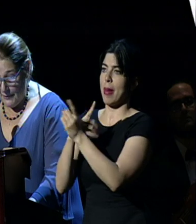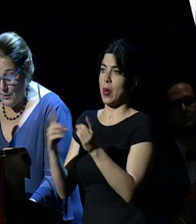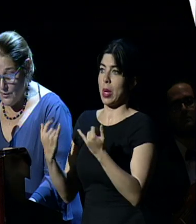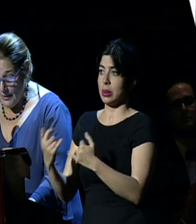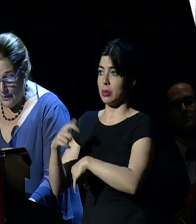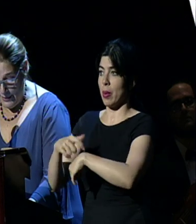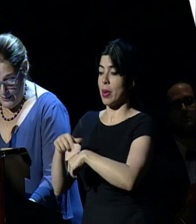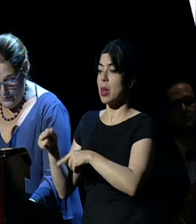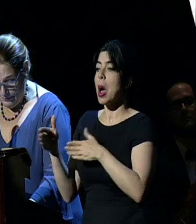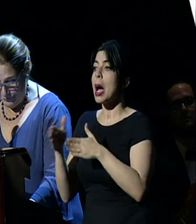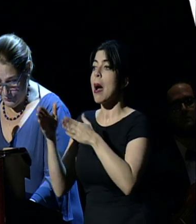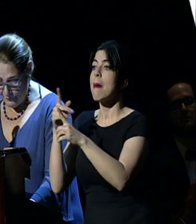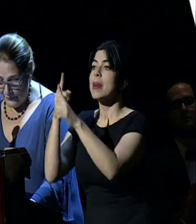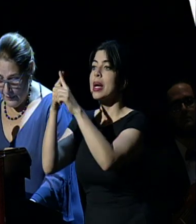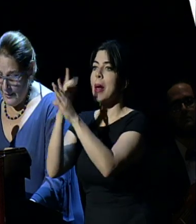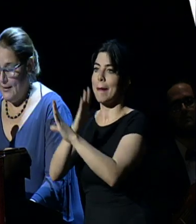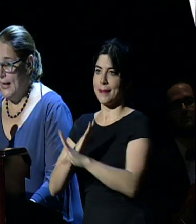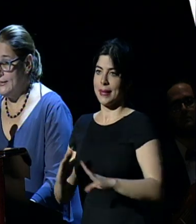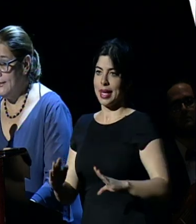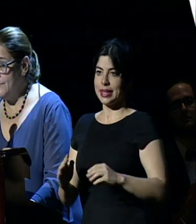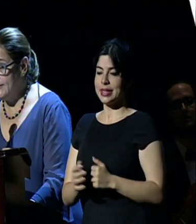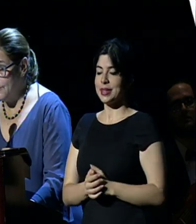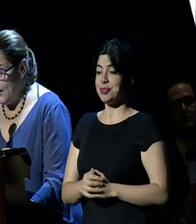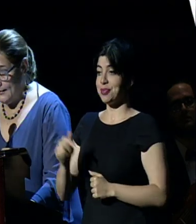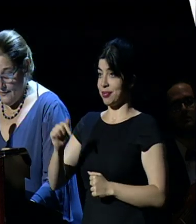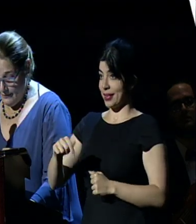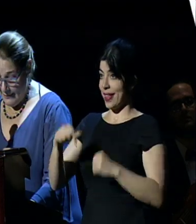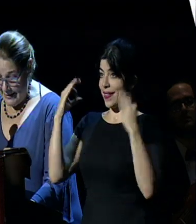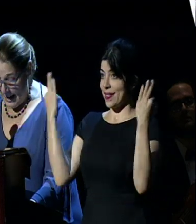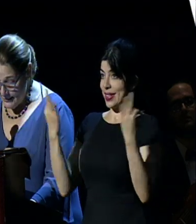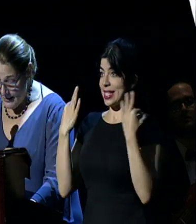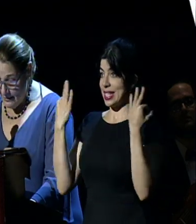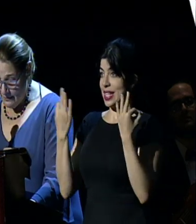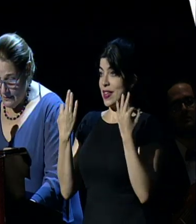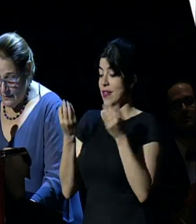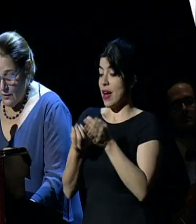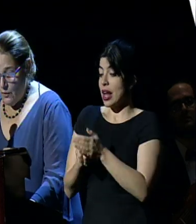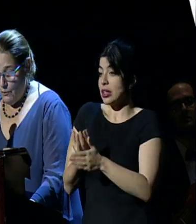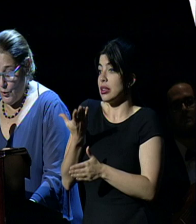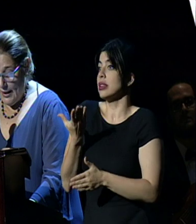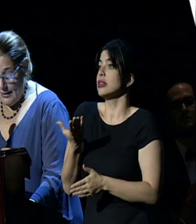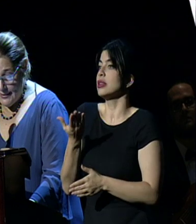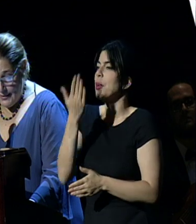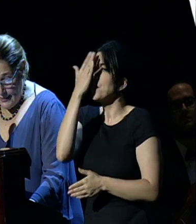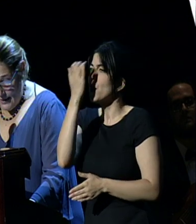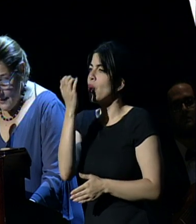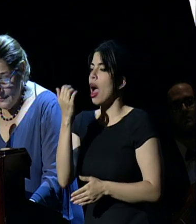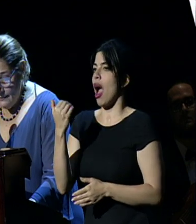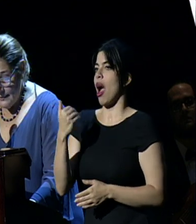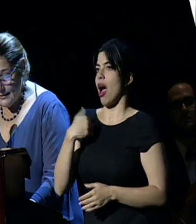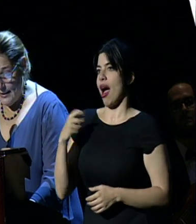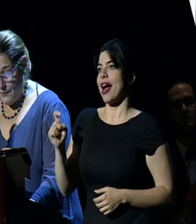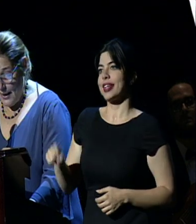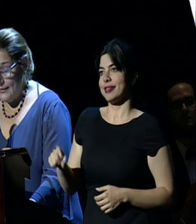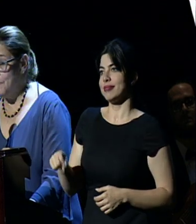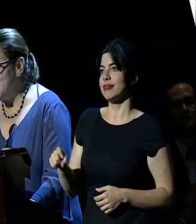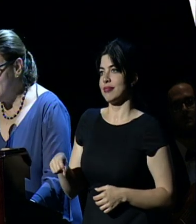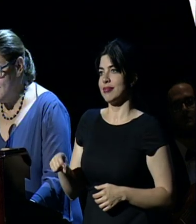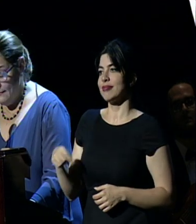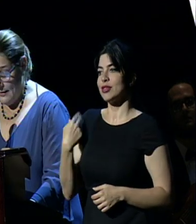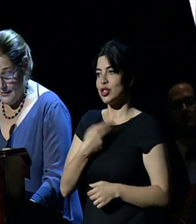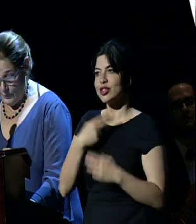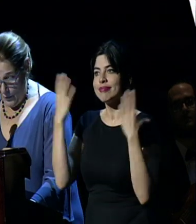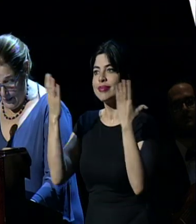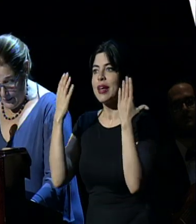el camino hacia la paz. Este festival nace por la necesidad de celebrar la